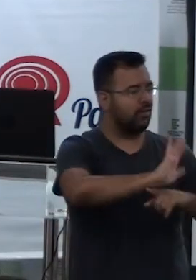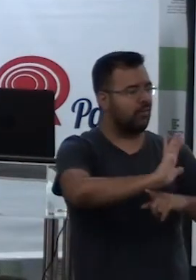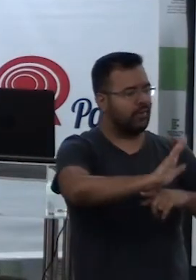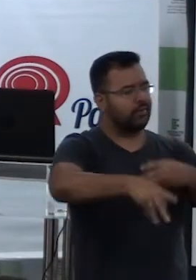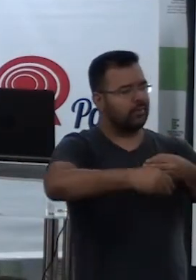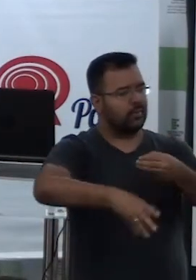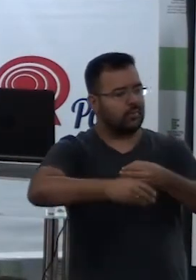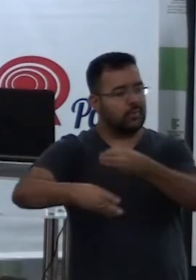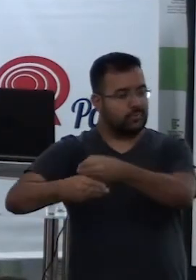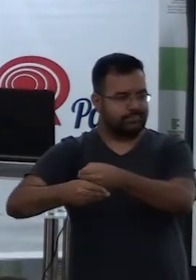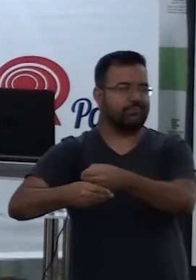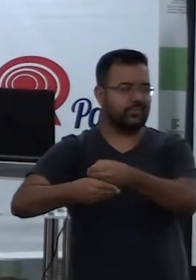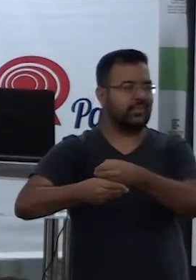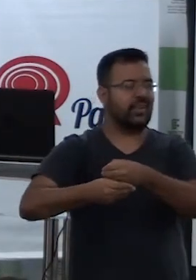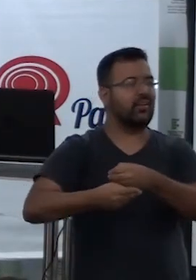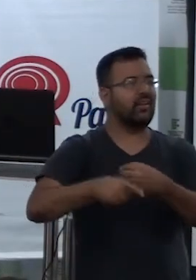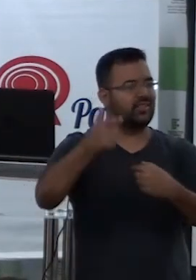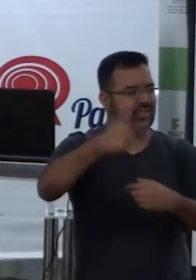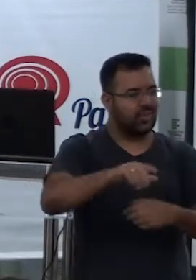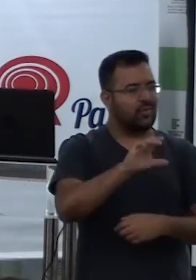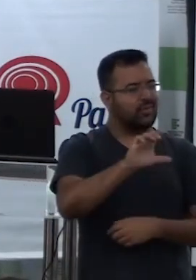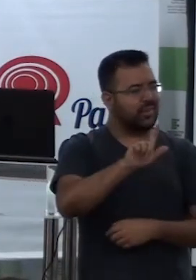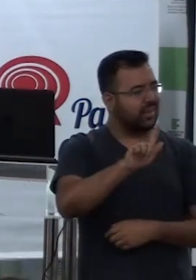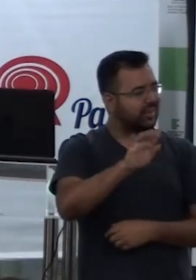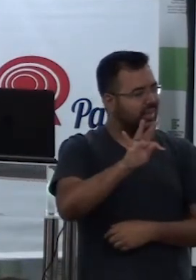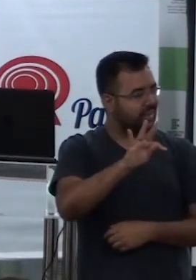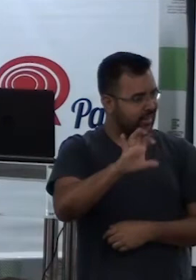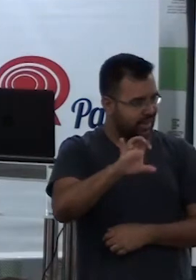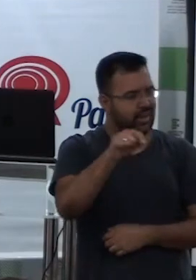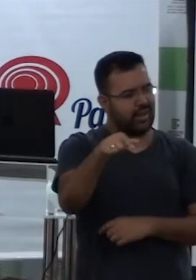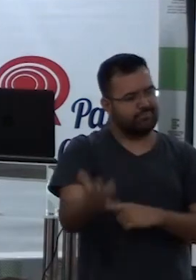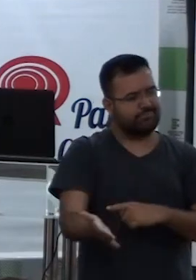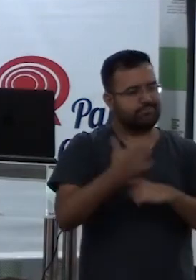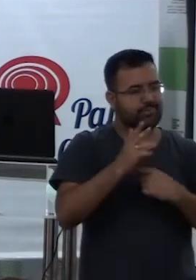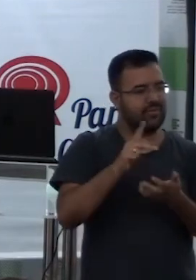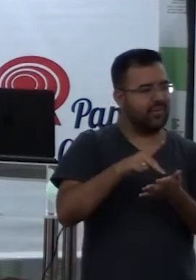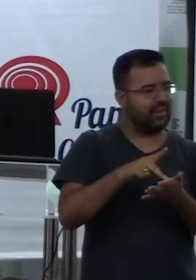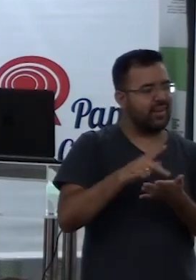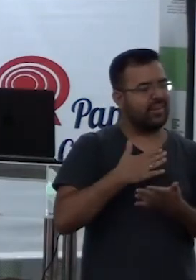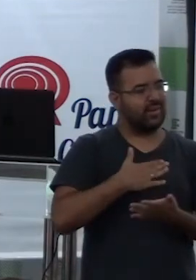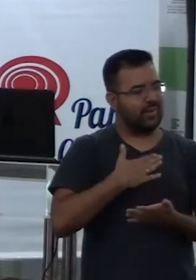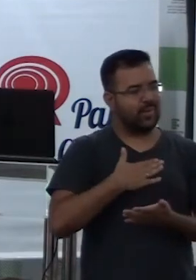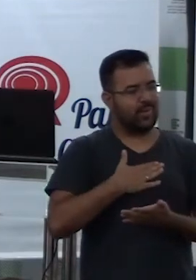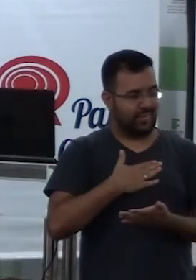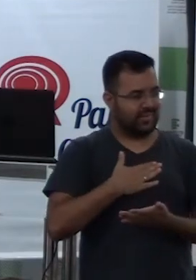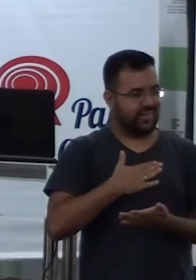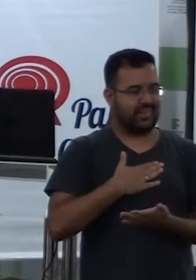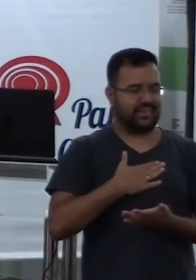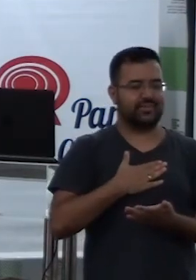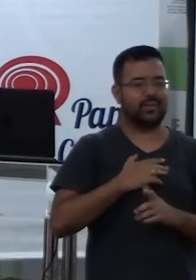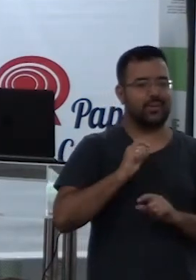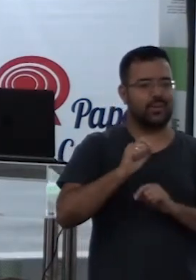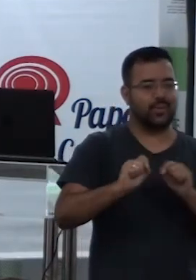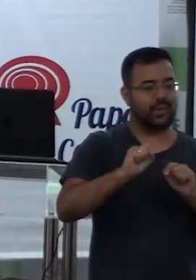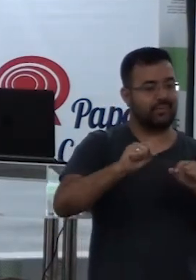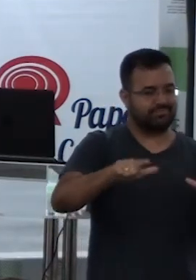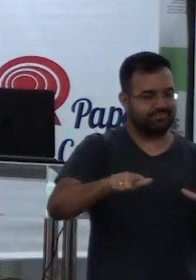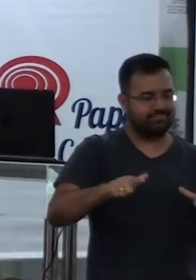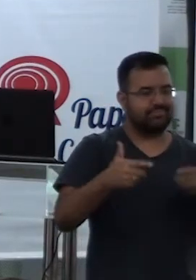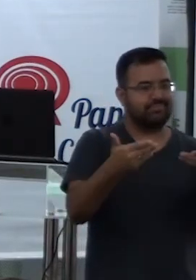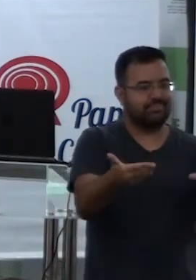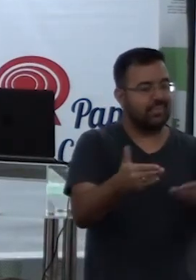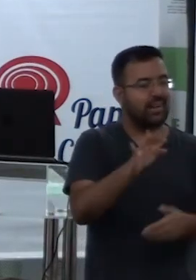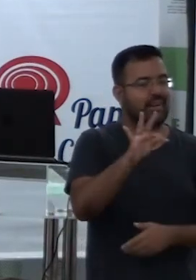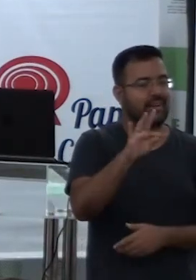com isso. E é mais uma contribuição da CGTE, né, então a gente gostaria, em nome da CGPE, fazer a menção honrosa a